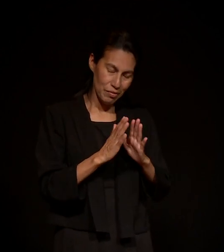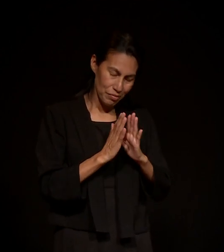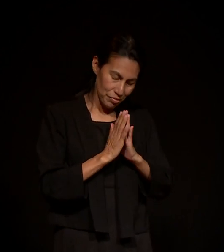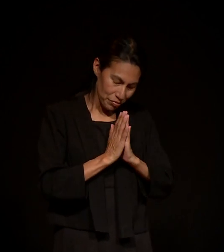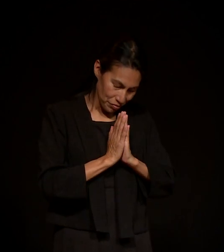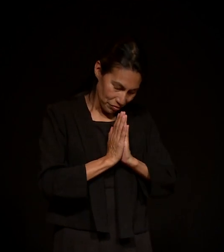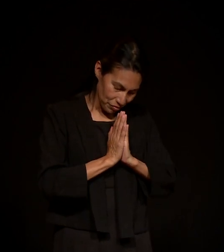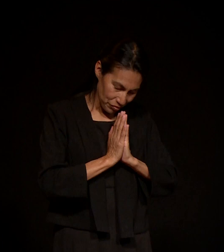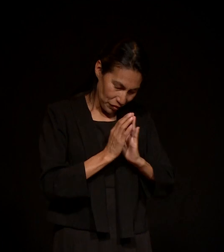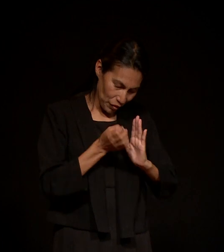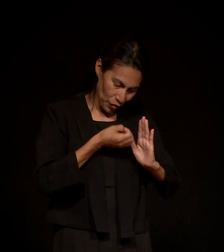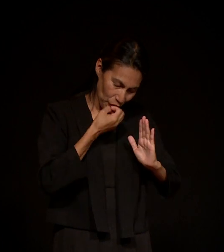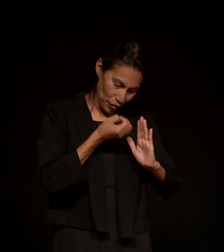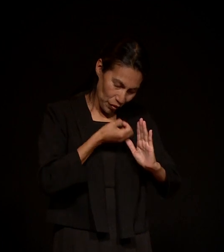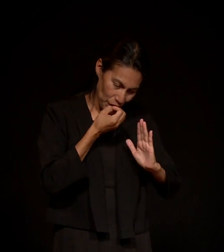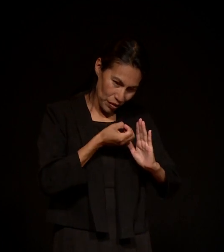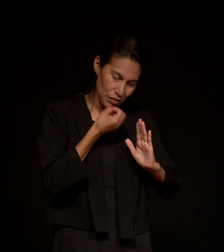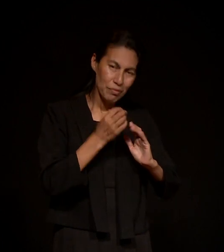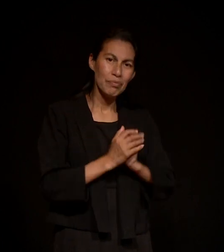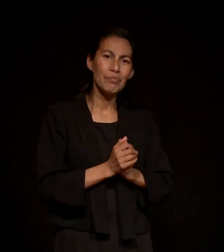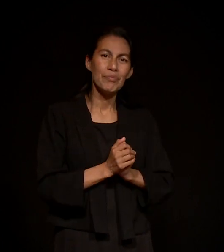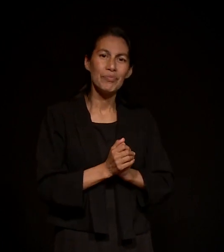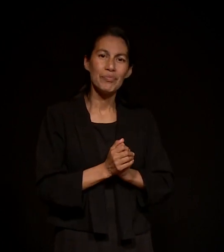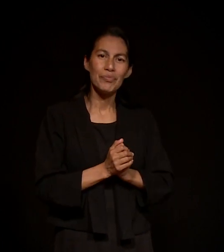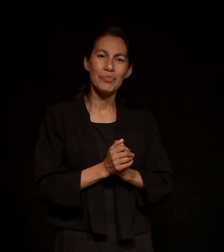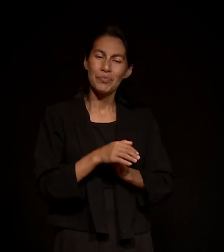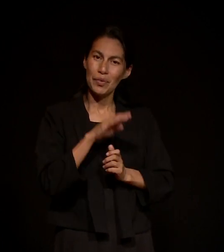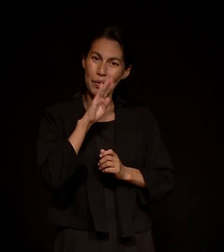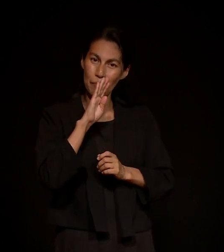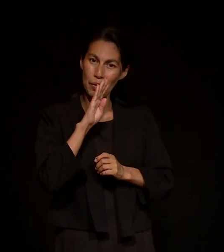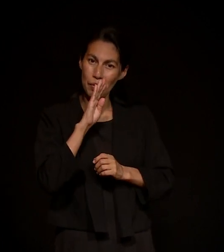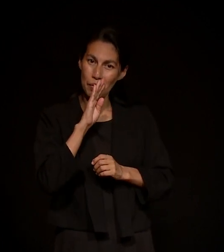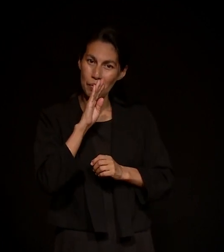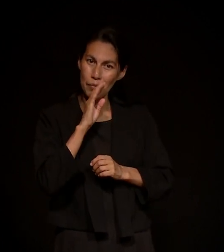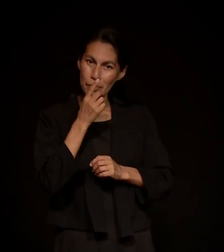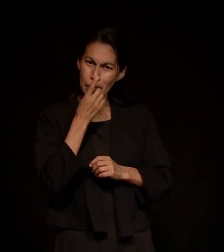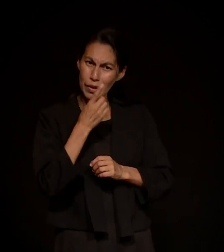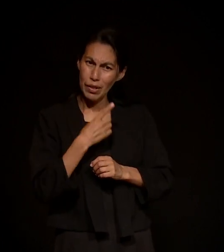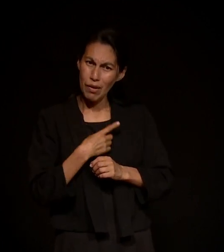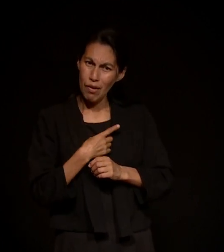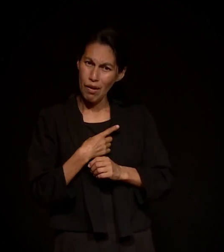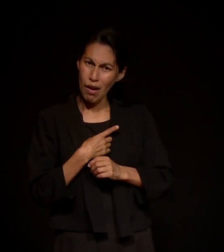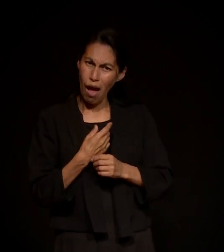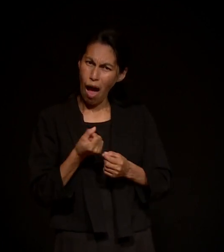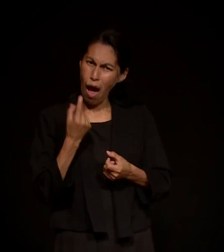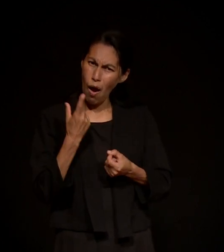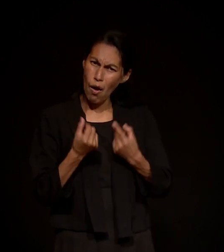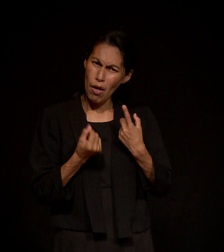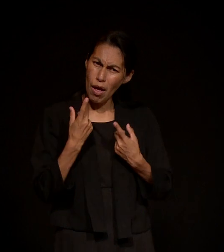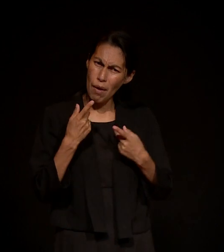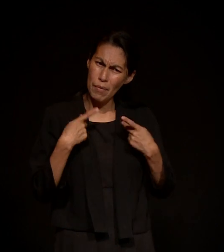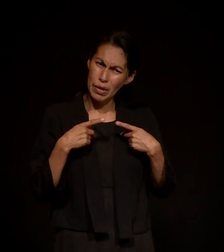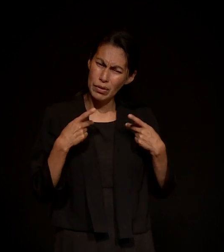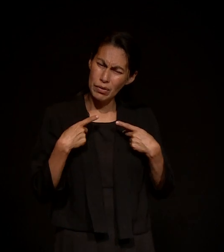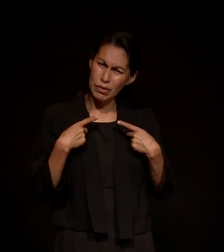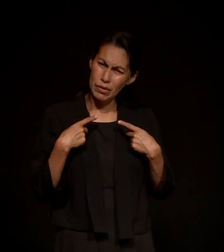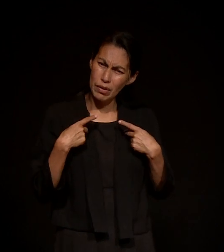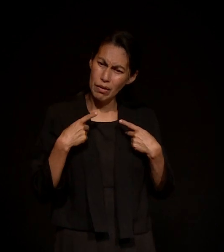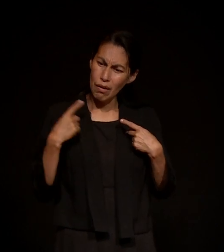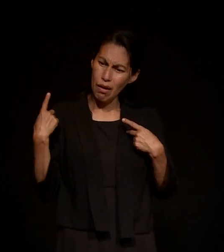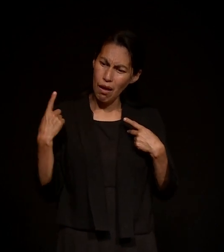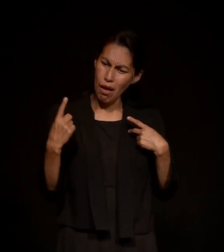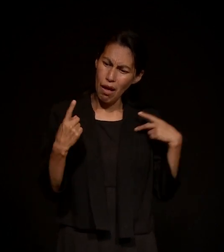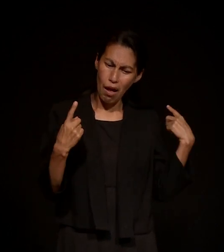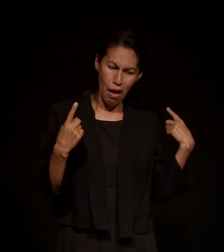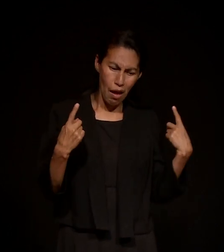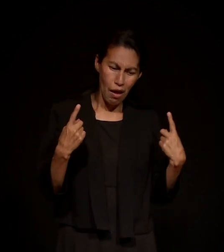junté mis manos y entonces empecé a orar. Mi mamá me contó que algunas personas se acercaban y como